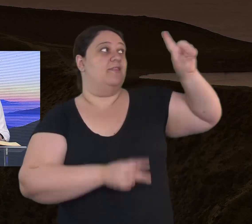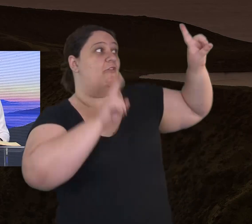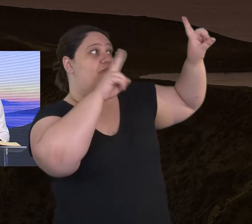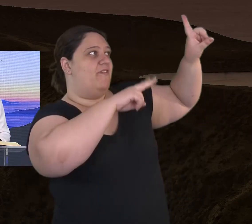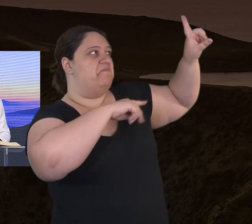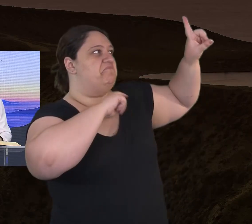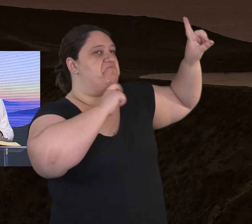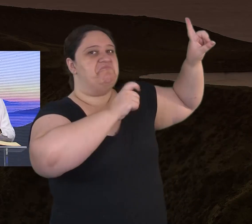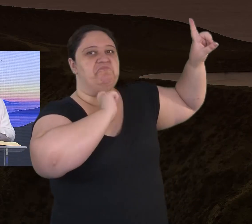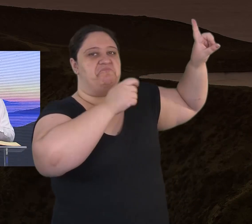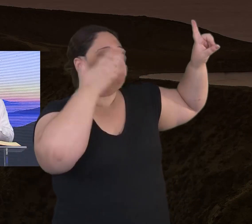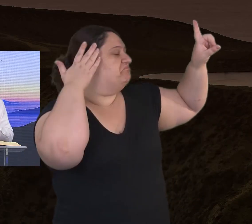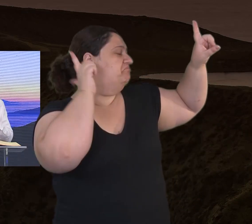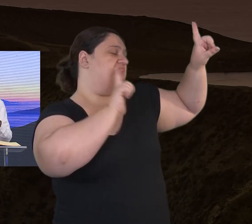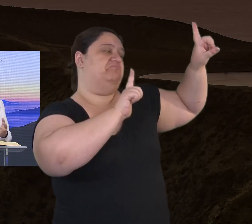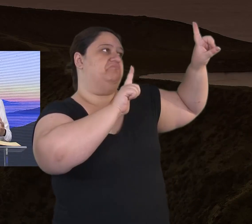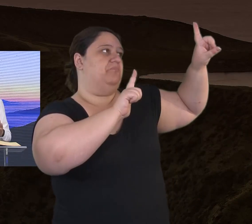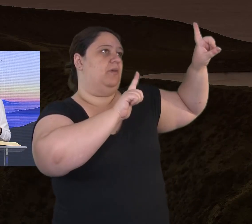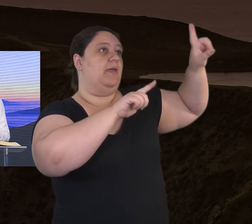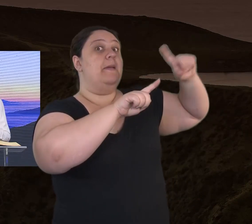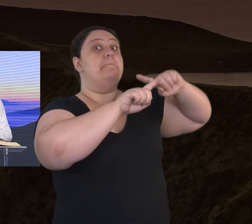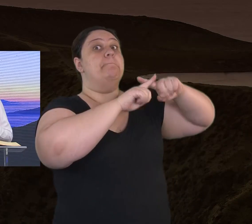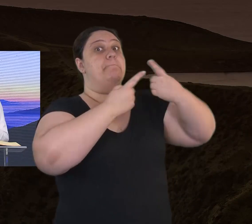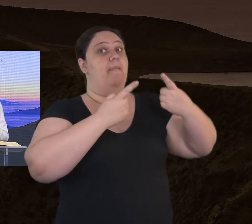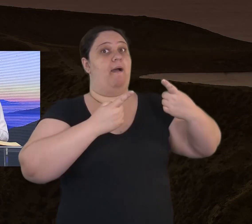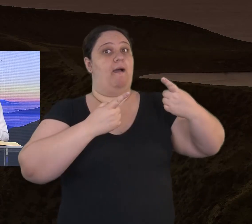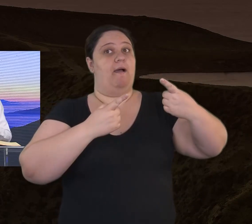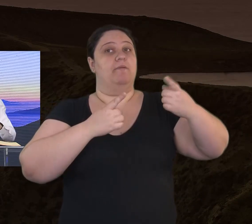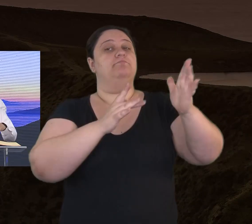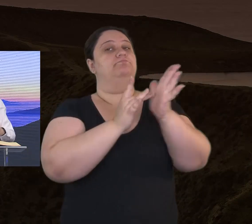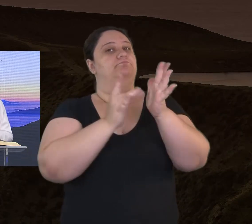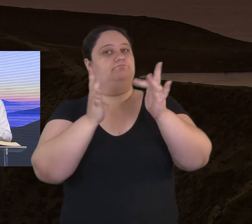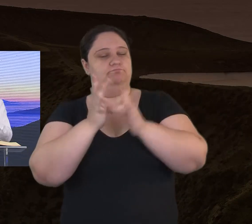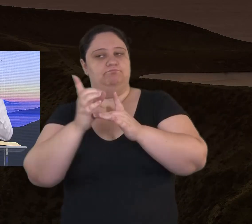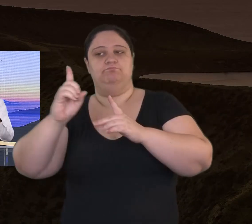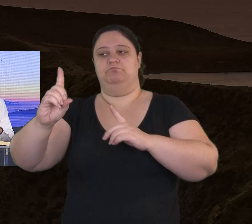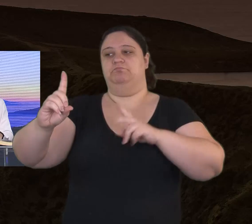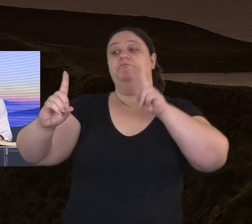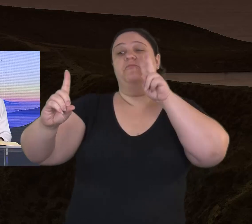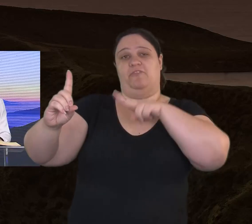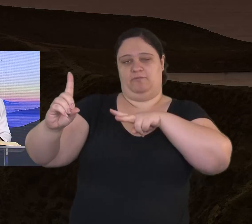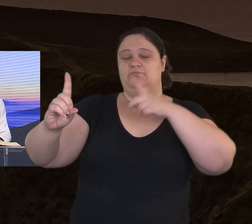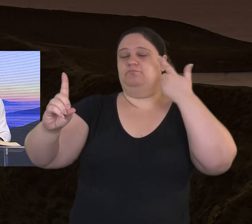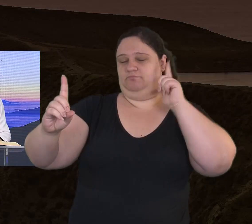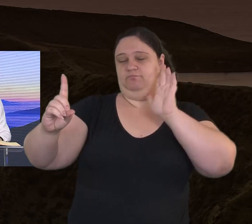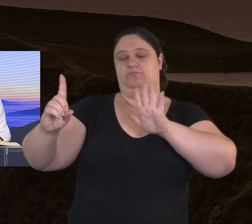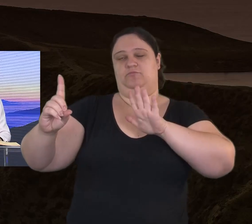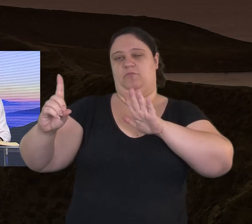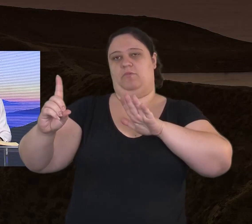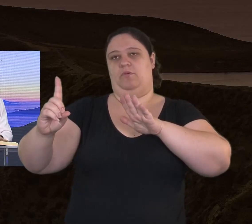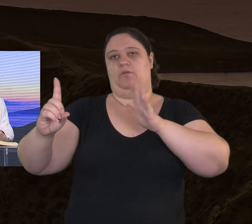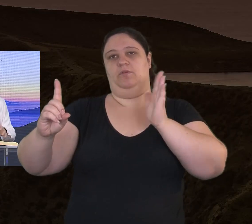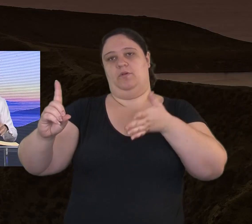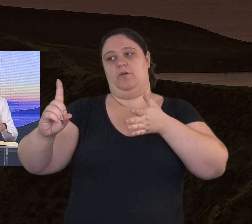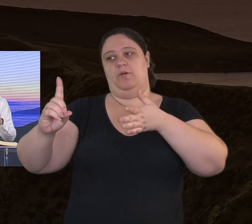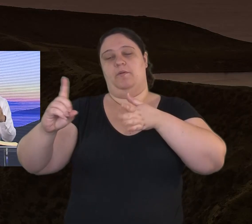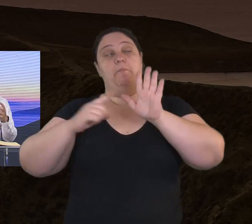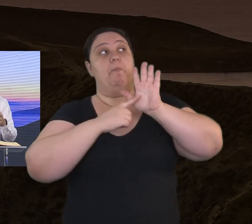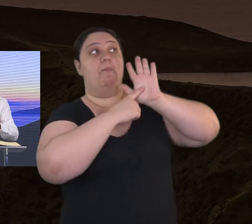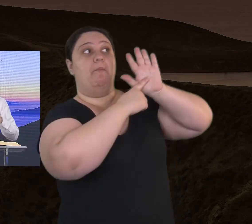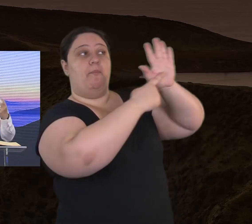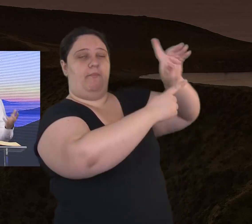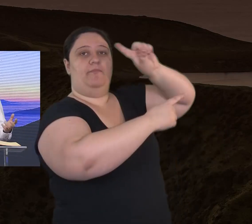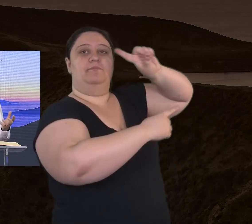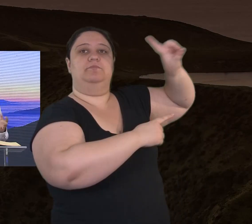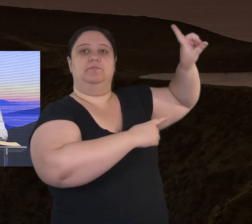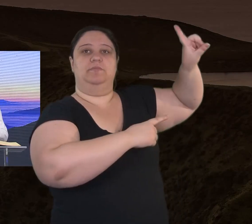a Deus, mas o Deus unigênito que está no seio do Pai é quem o revelou. Então, Deus, ele